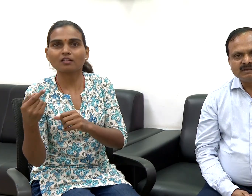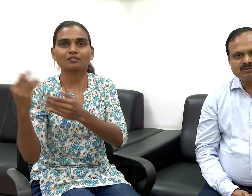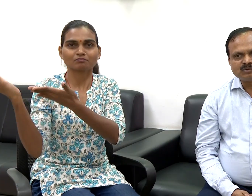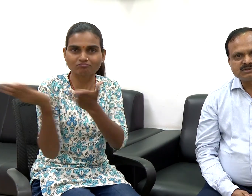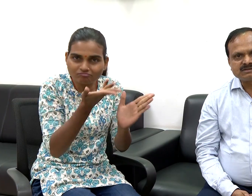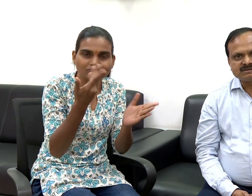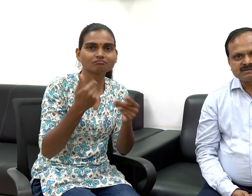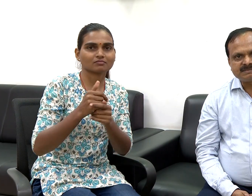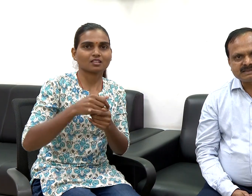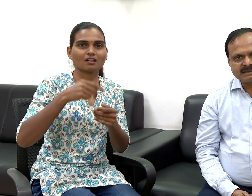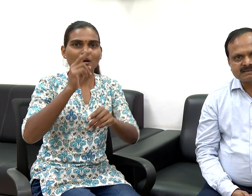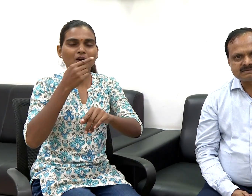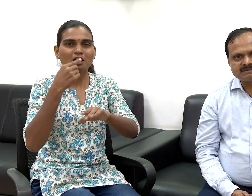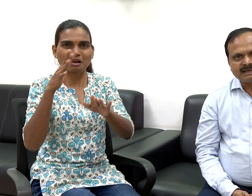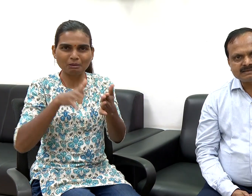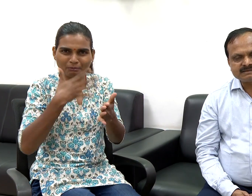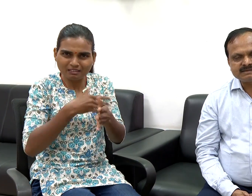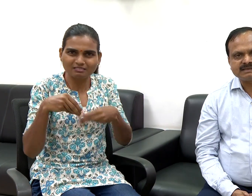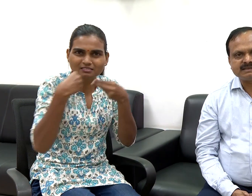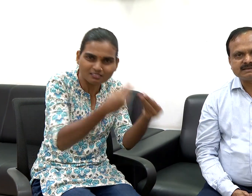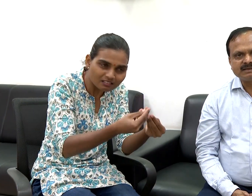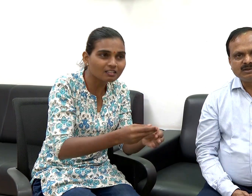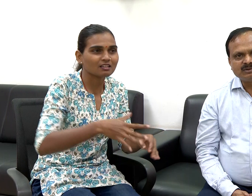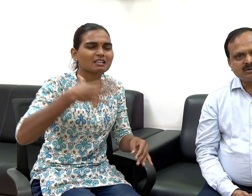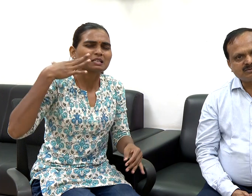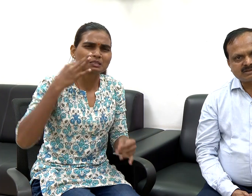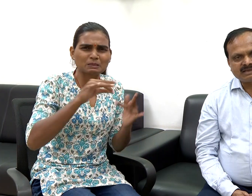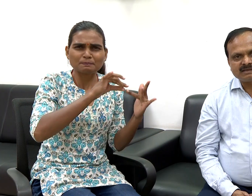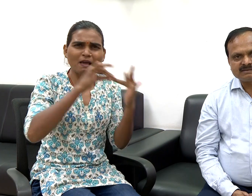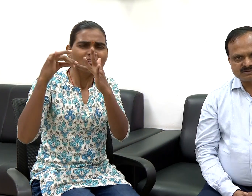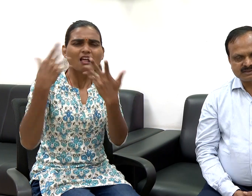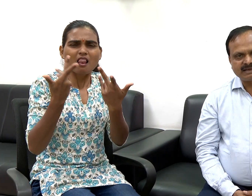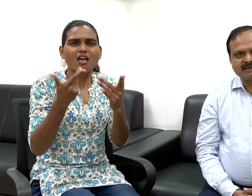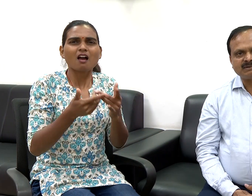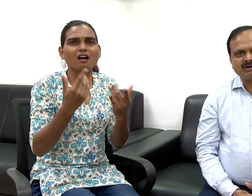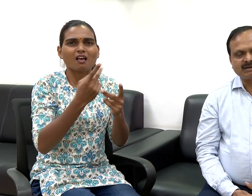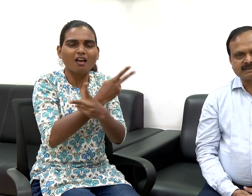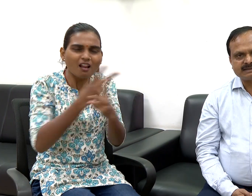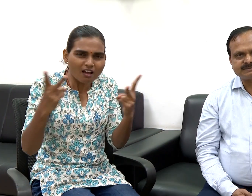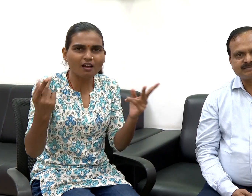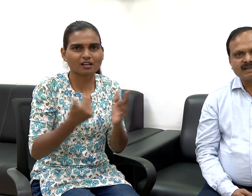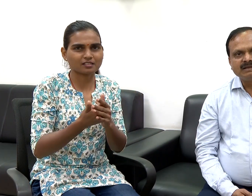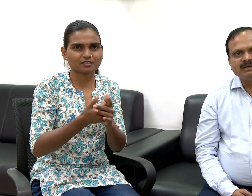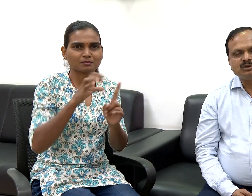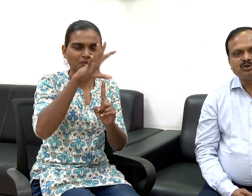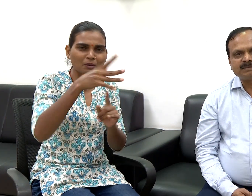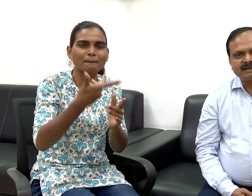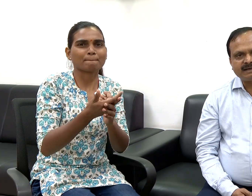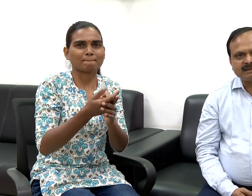उनको कुछ स्पेसिफिक मेडिसिन ही चाहिए, तो उससे रिलेटेड हमने ऑर्डर किए। जॉब से रिलेटेड बहुत